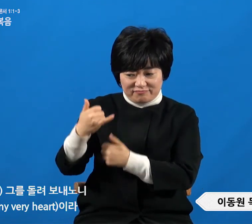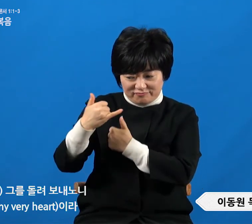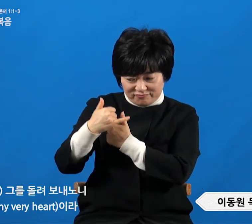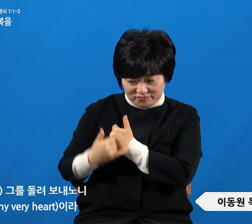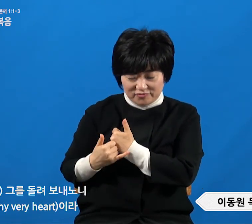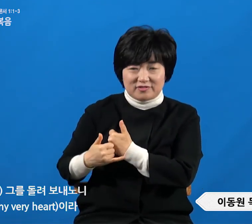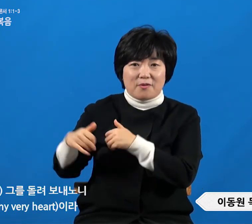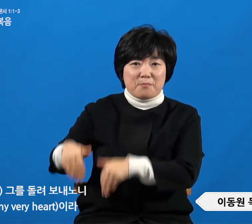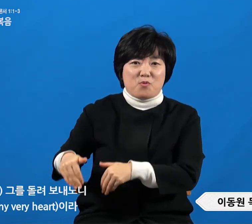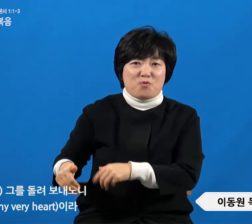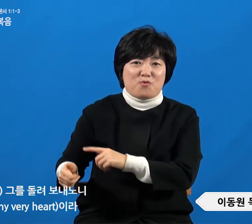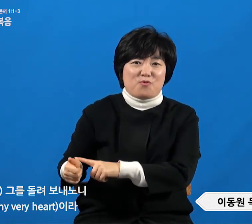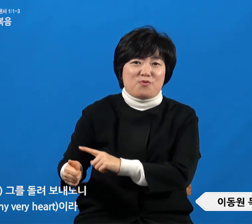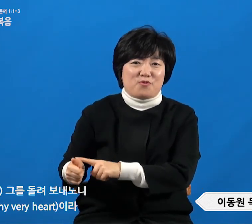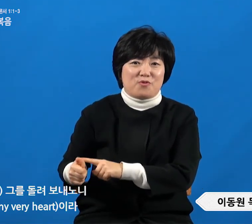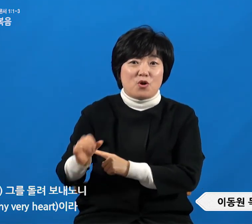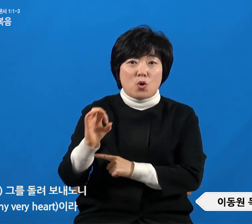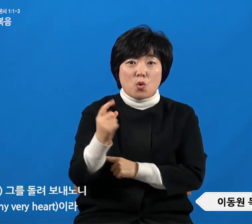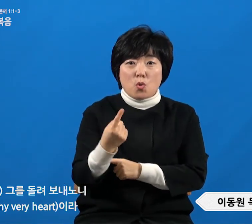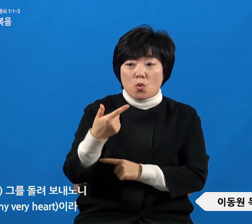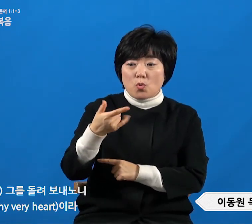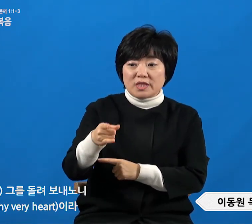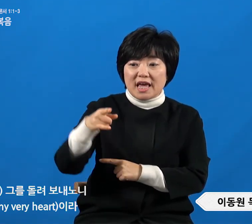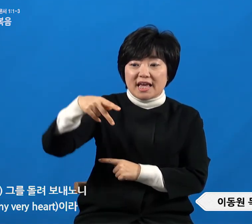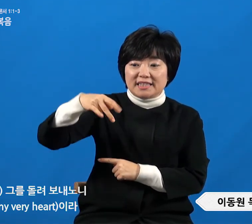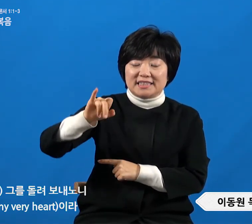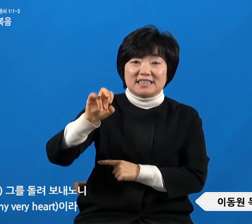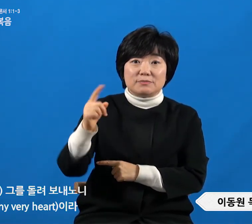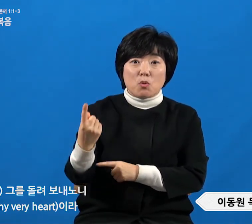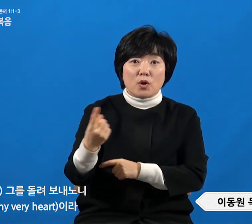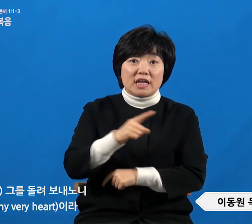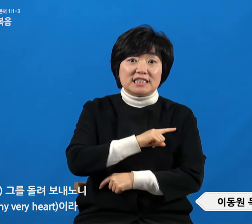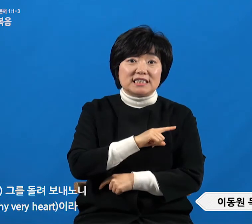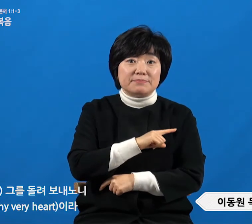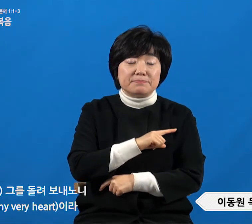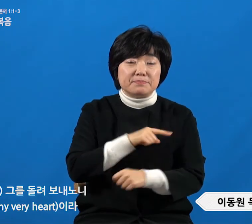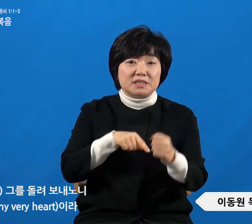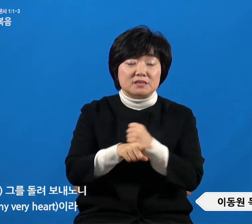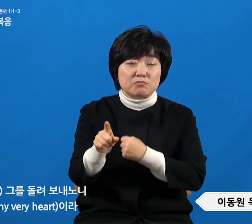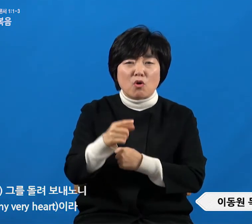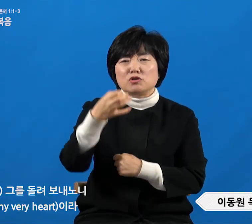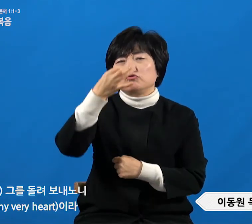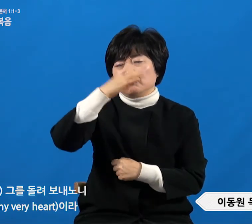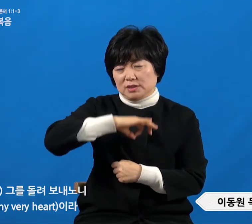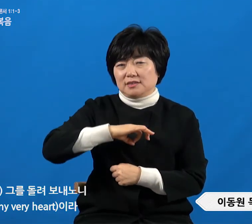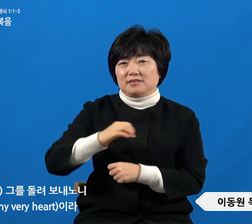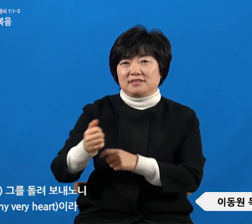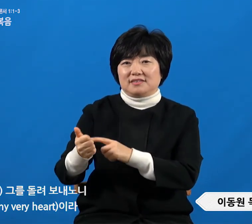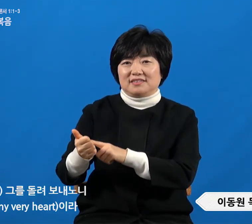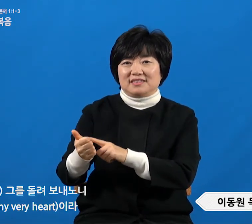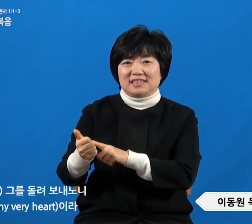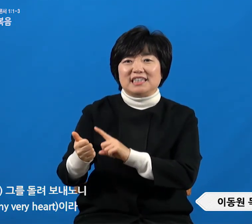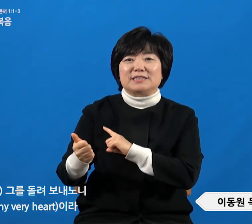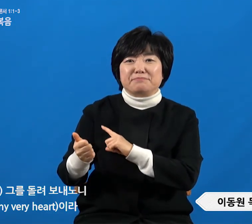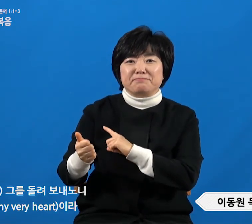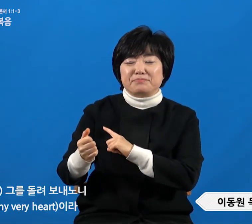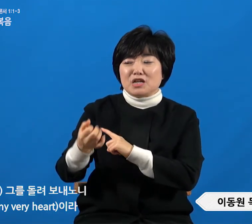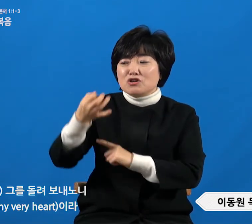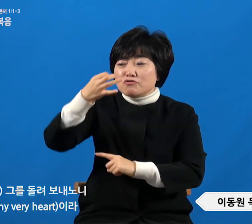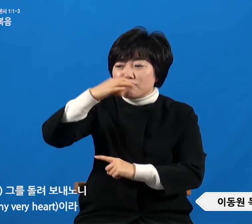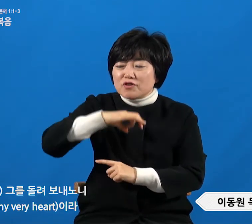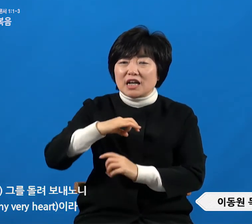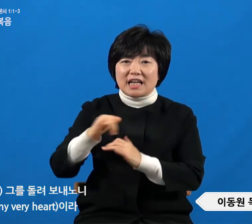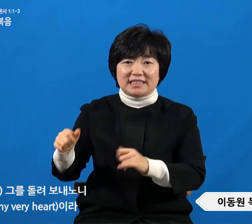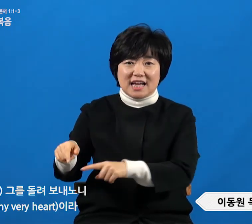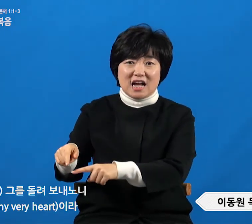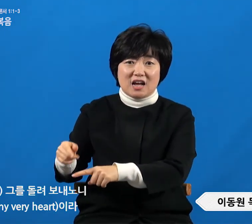재미나는 말씀인데요. 여러분, 오네시모의 뜻이 뭔지 아세요? 오네시모가 유익이에요. 유익이란 뜻이에요. 이름은